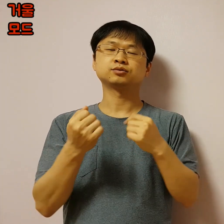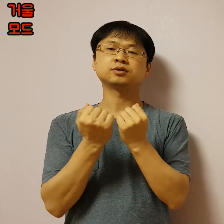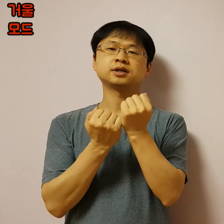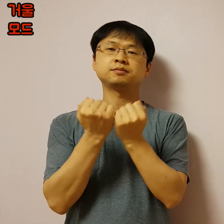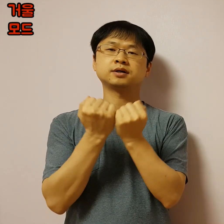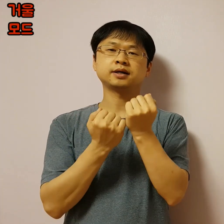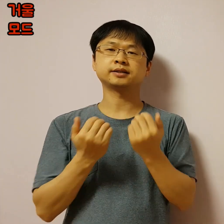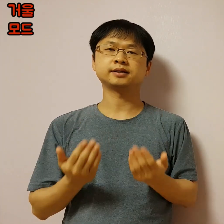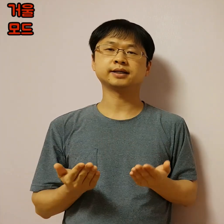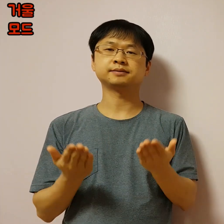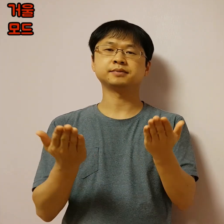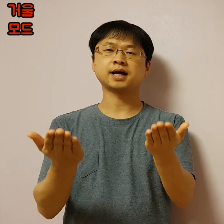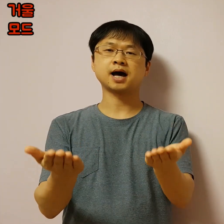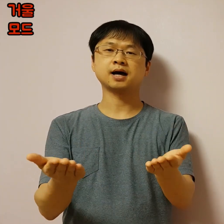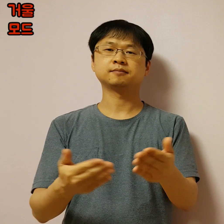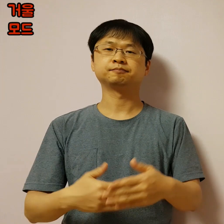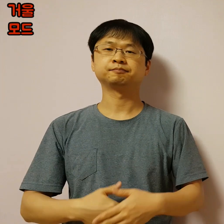수어 설명을 해드리겠습니다.